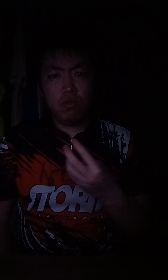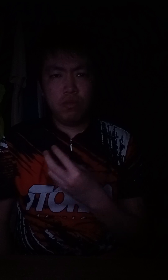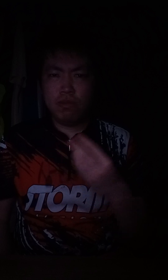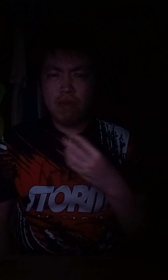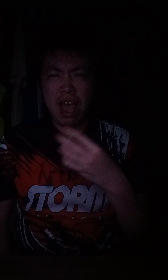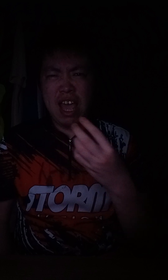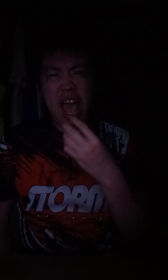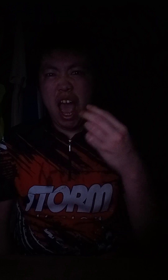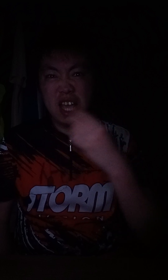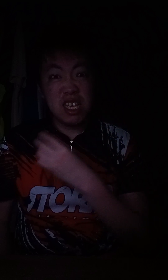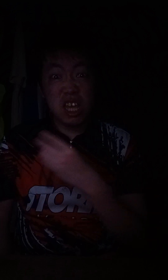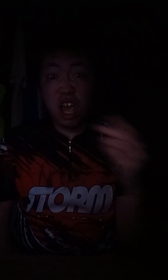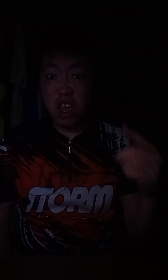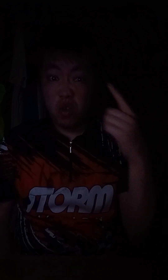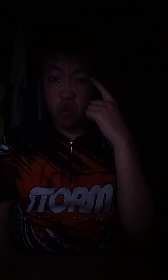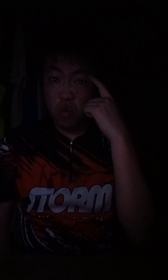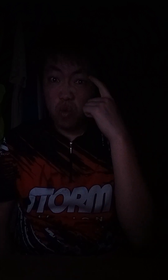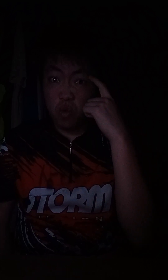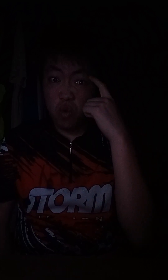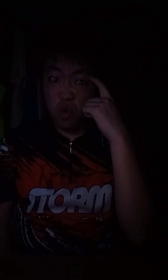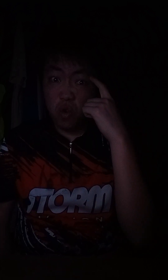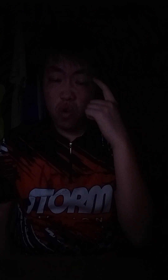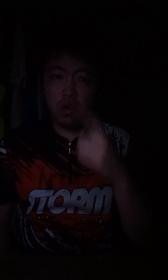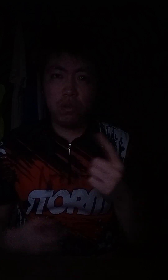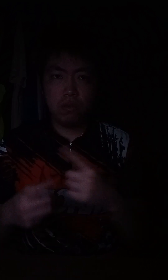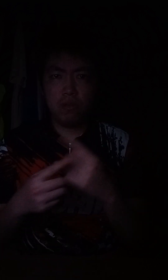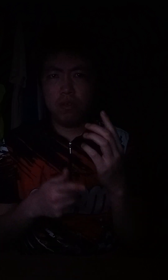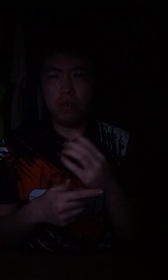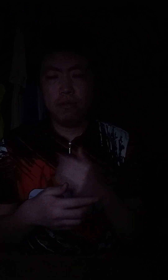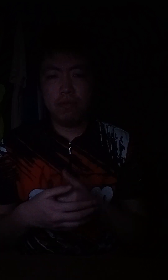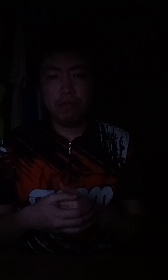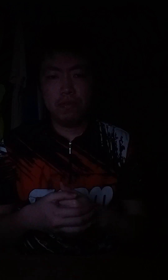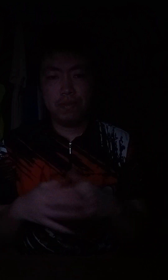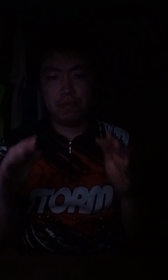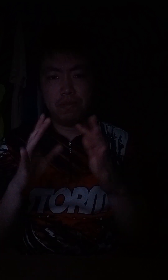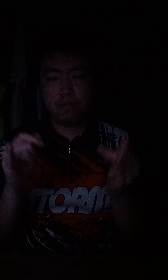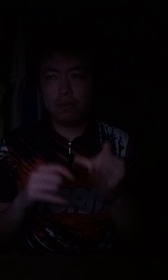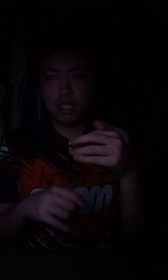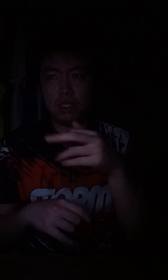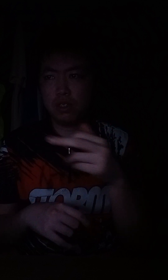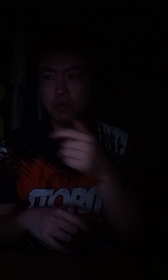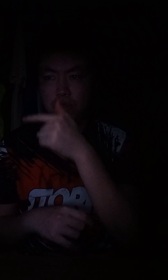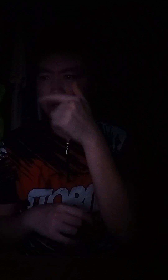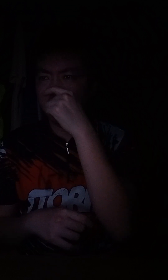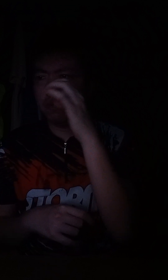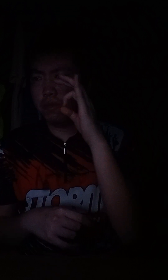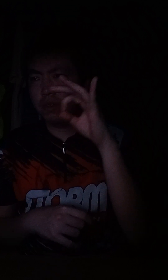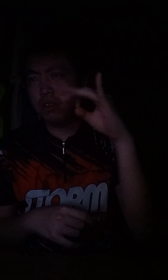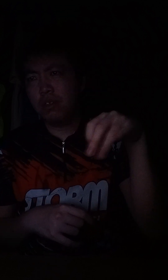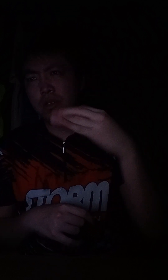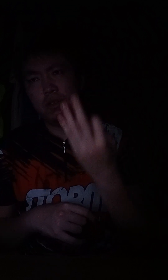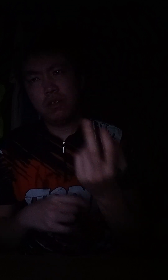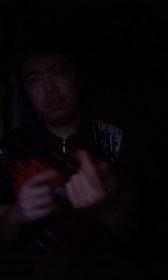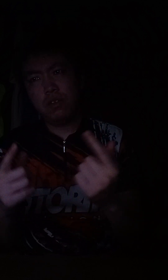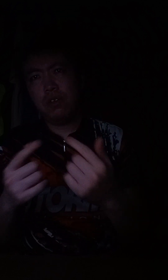마약이야 라고 생각을 하셨다면 오산입니다. 최근 2년 사이 우리나라 마약 사범은 70% 넘게